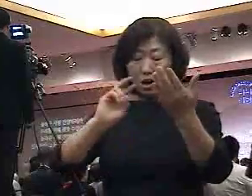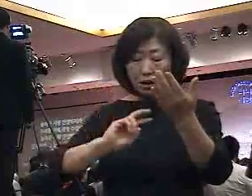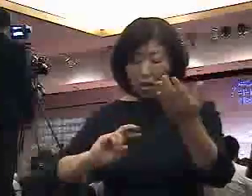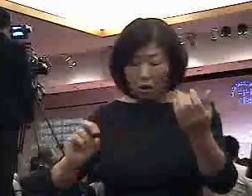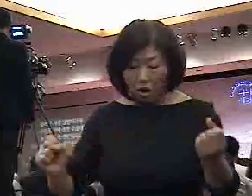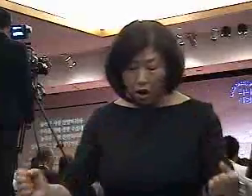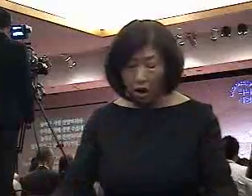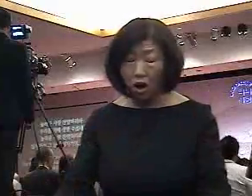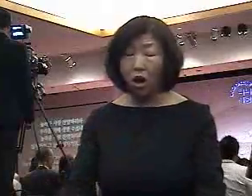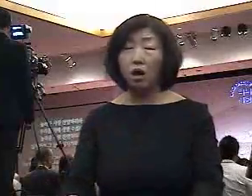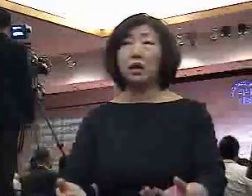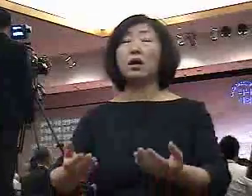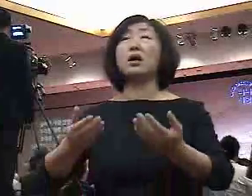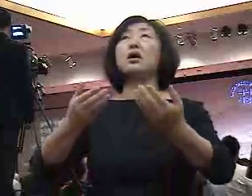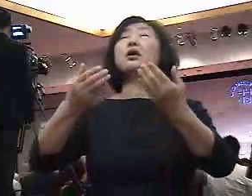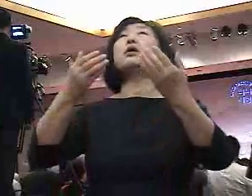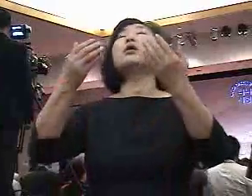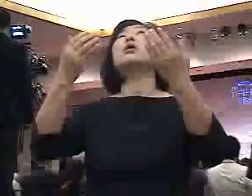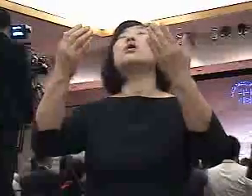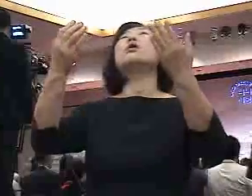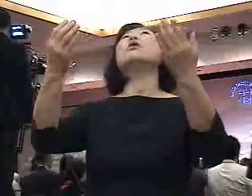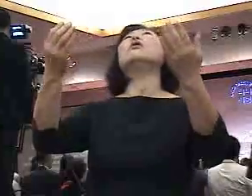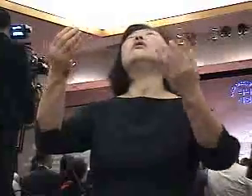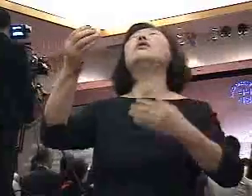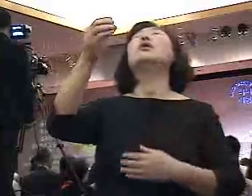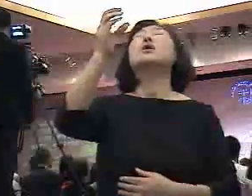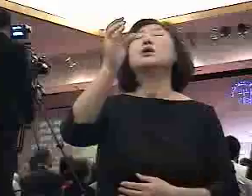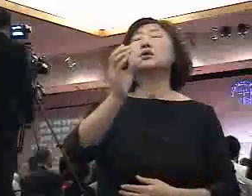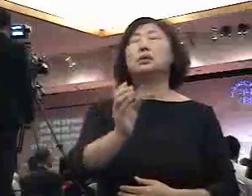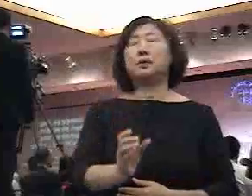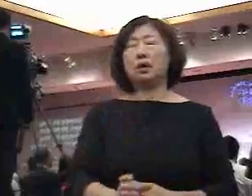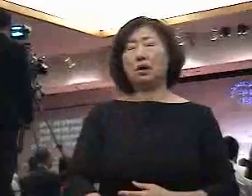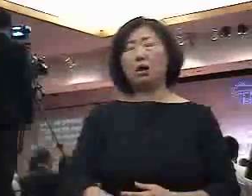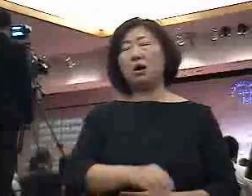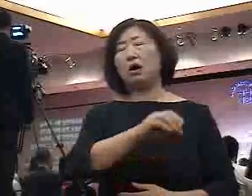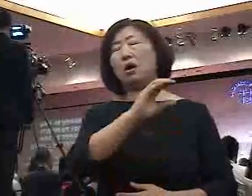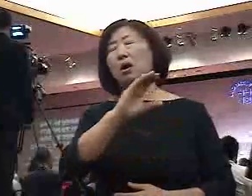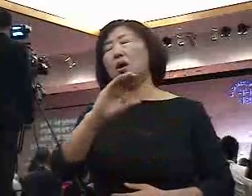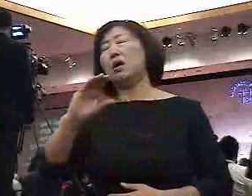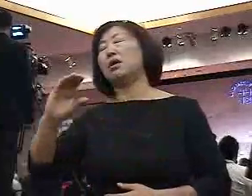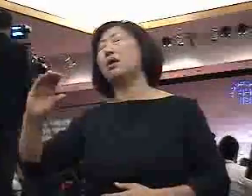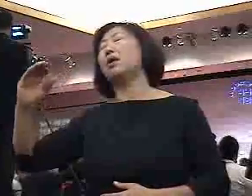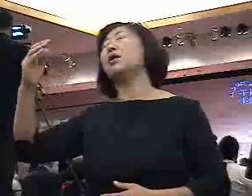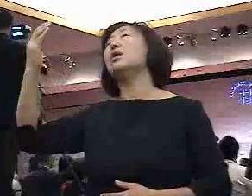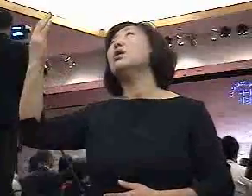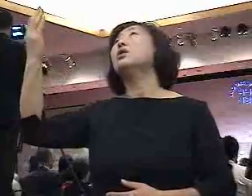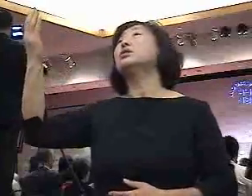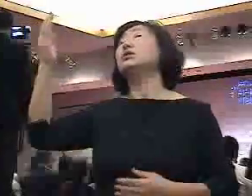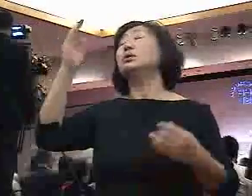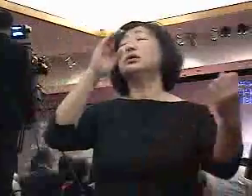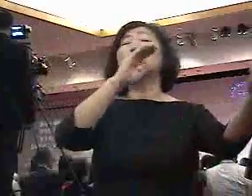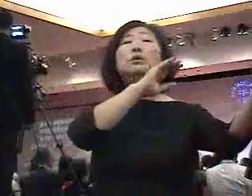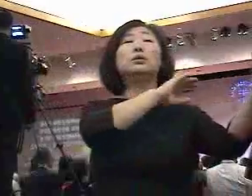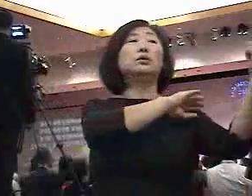사랑 찬양하리라. 십자가의